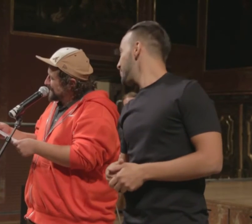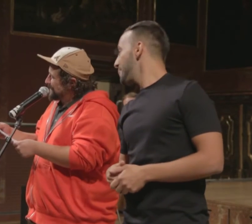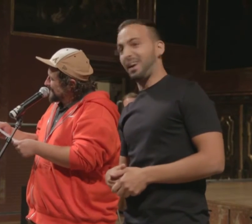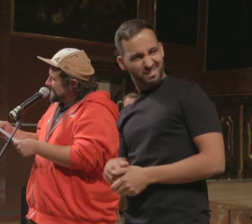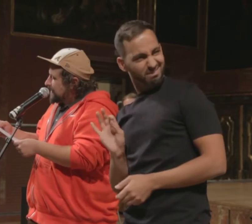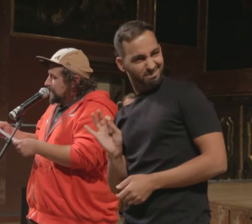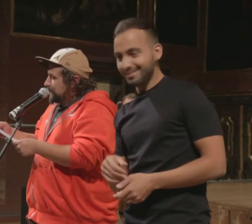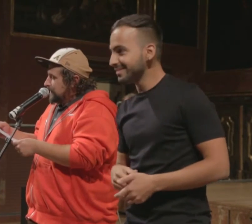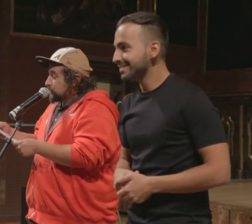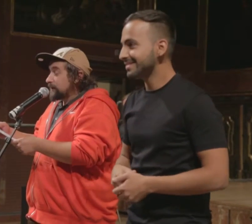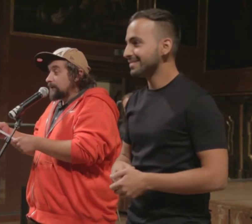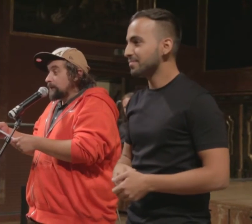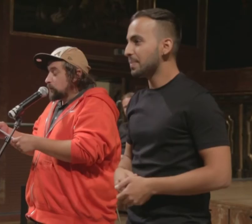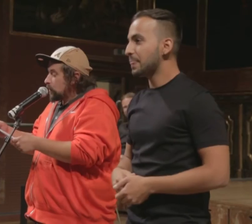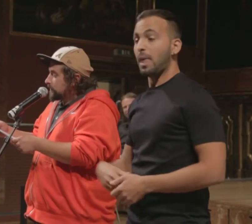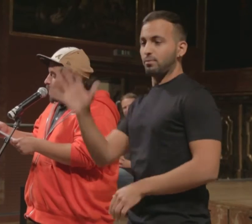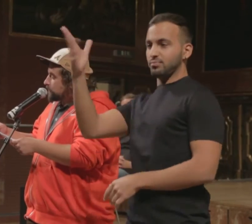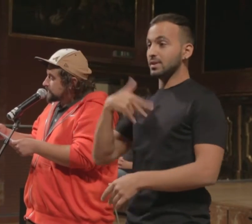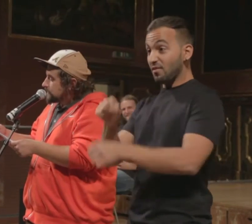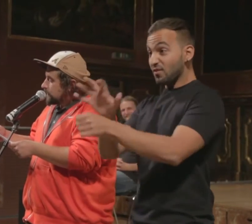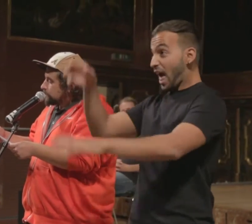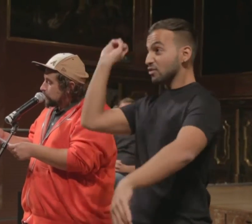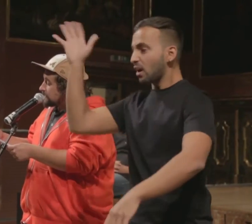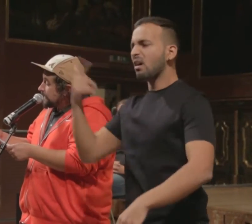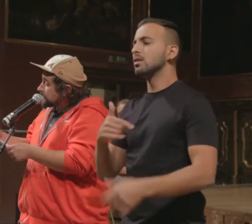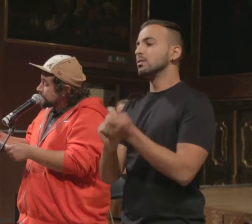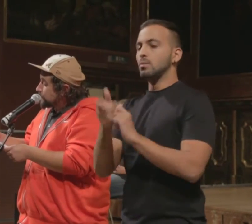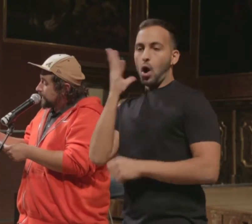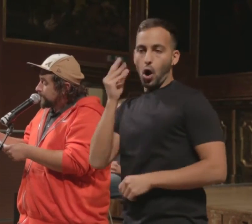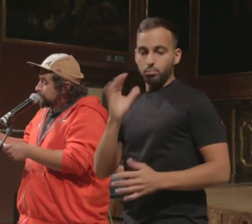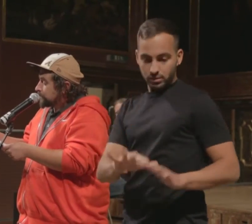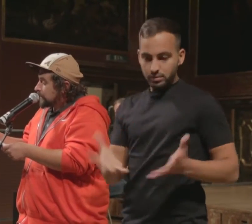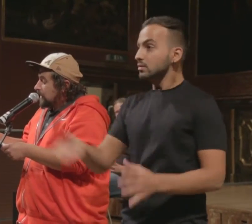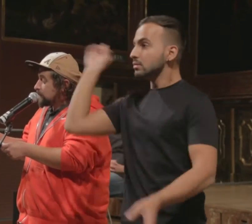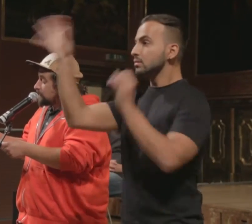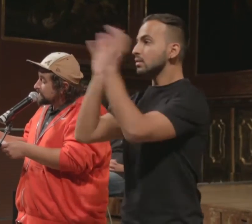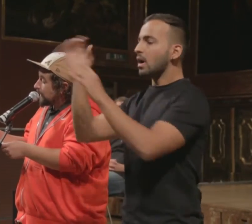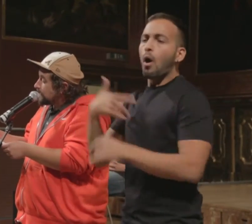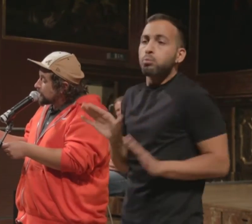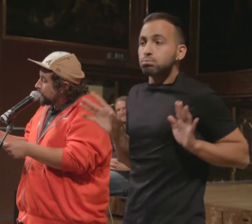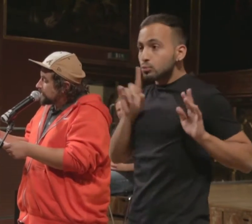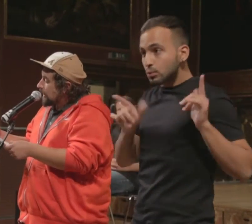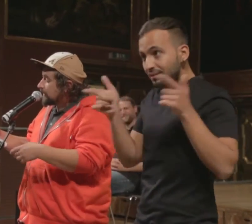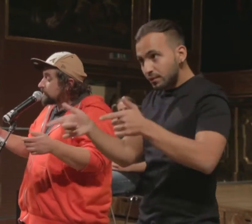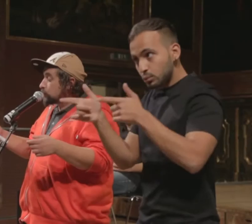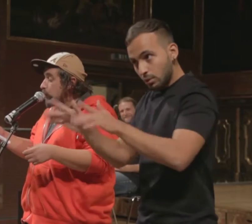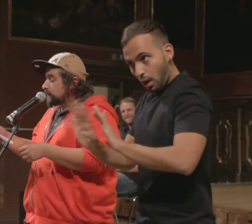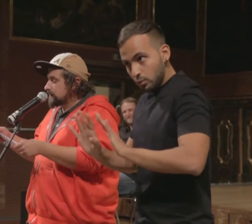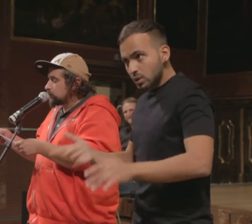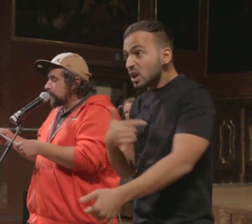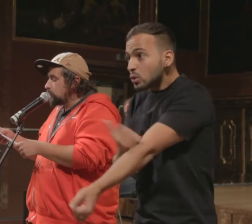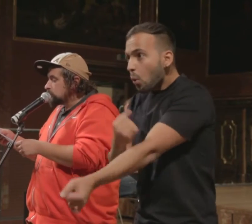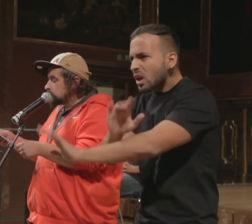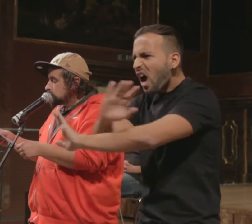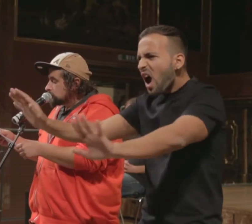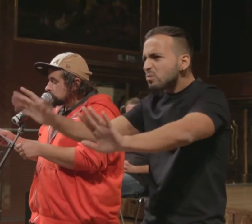Sehr cool. Sondern nur noch mit Obst. Und jetzt nenne ich das Füttern. Ich bin ein besserer Mensch geworden. Ich habe Nein zu Drogen gesagt.